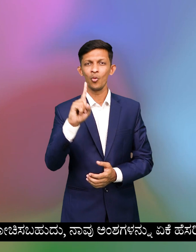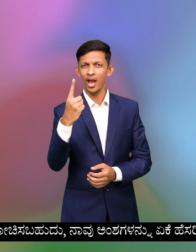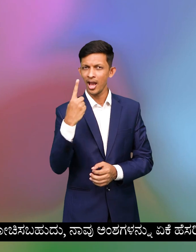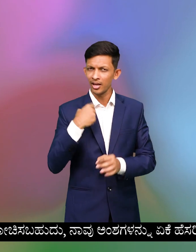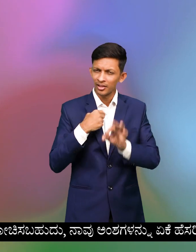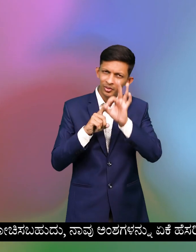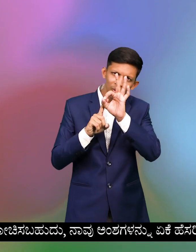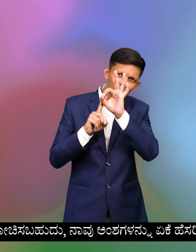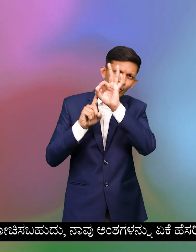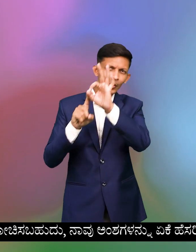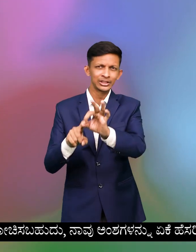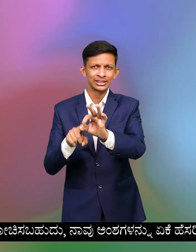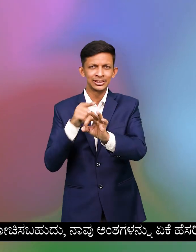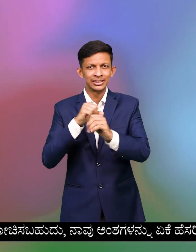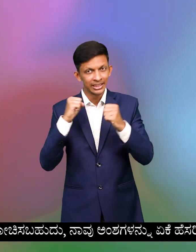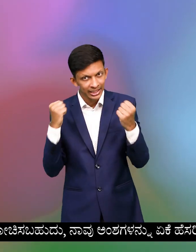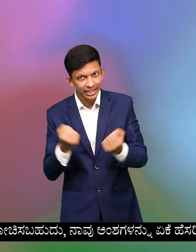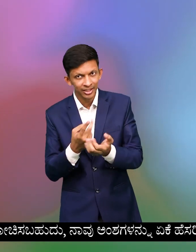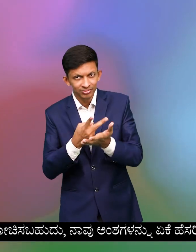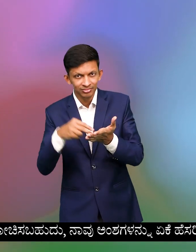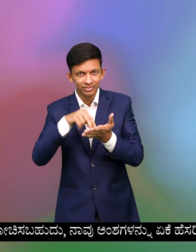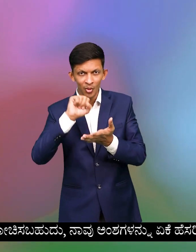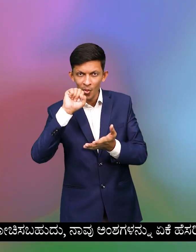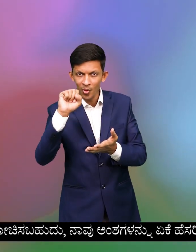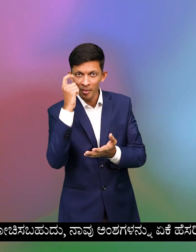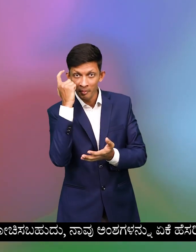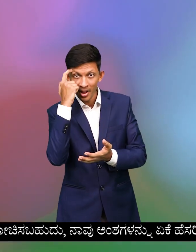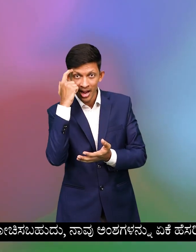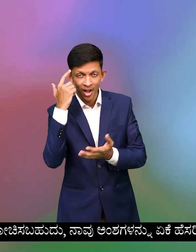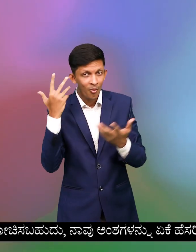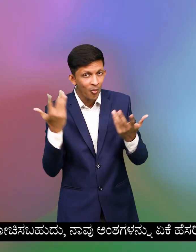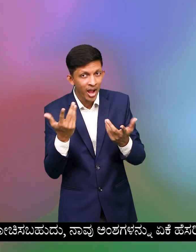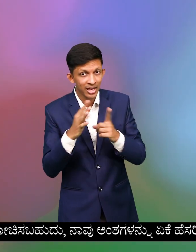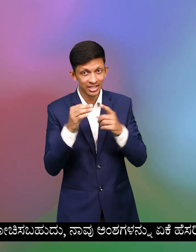ನೀವು ಯೋಚಿಸಬಹುದು, ನಾವು ಅಂಶಗಳನ್ನು ಏಕೆ ಹೆಸರಿಸುತ್ತೇವೆ?